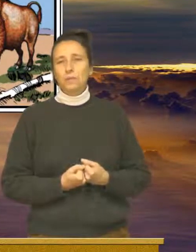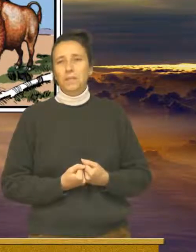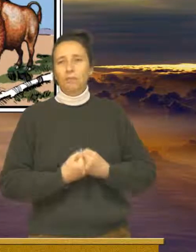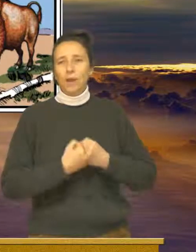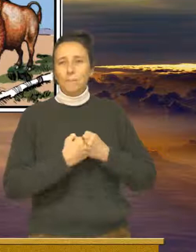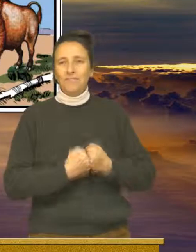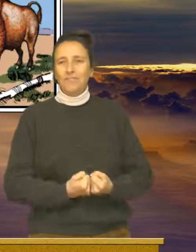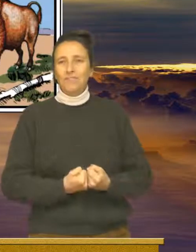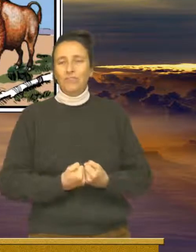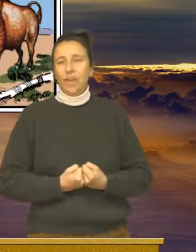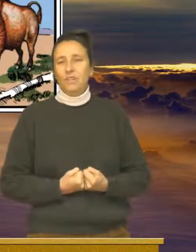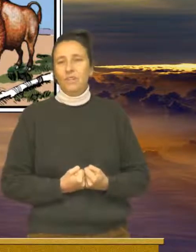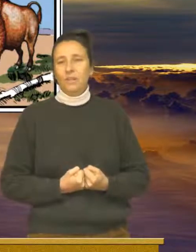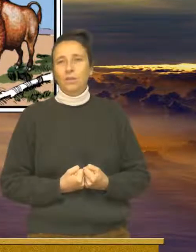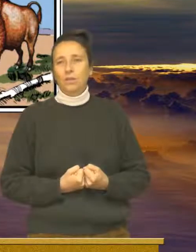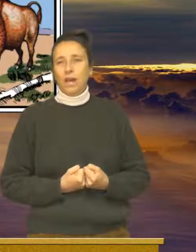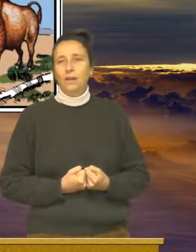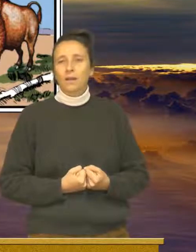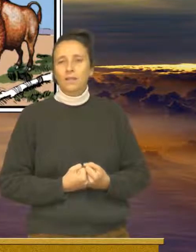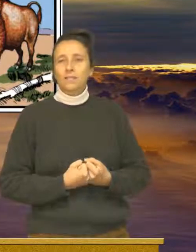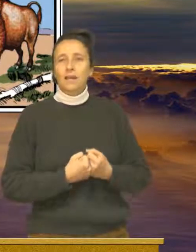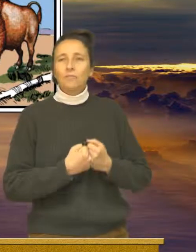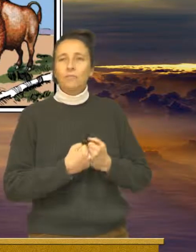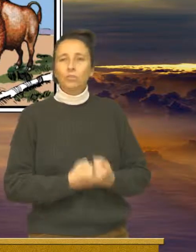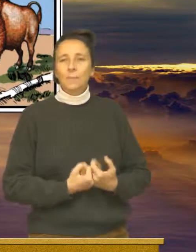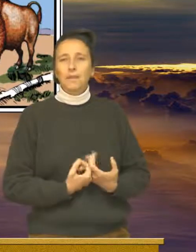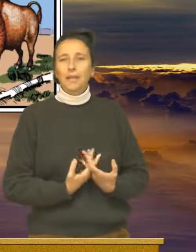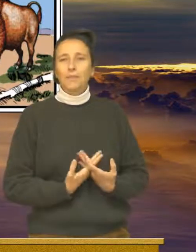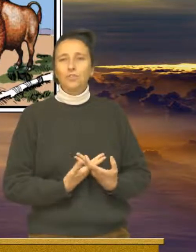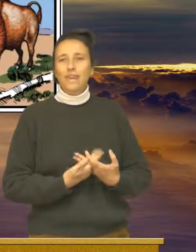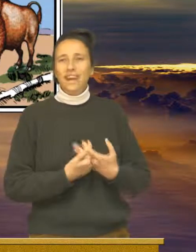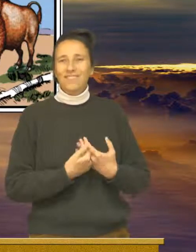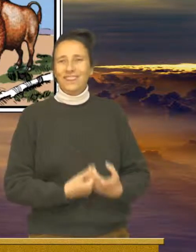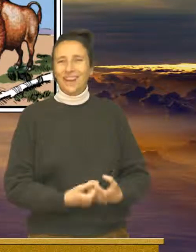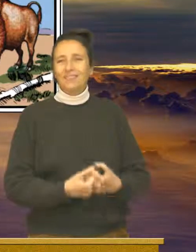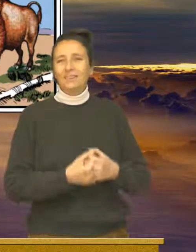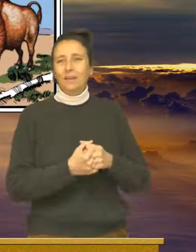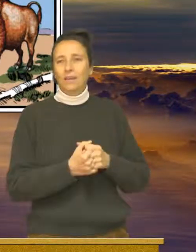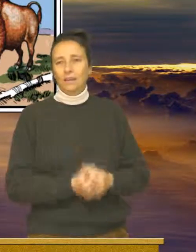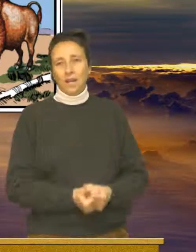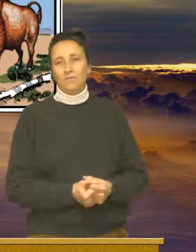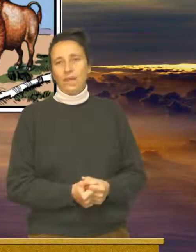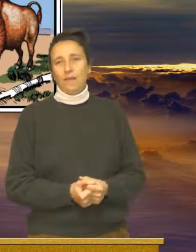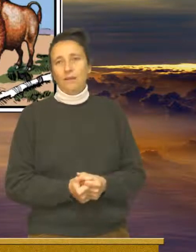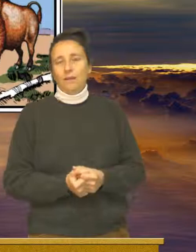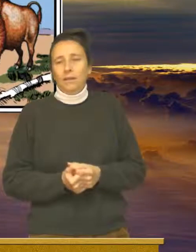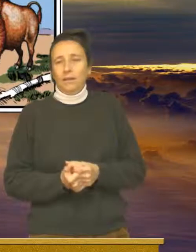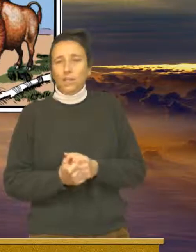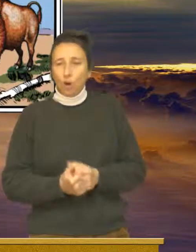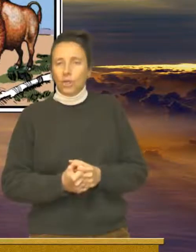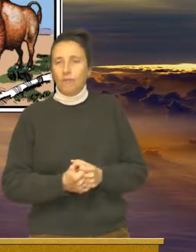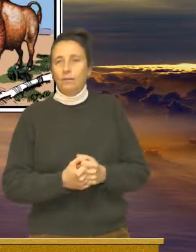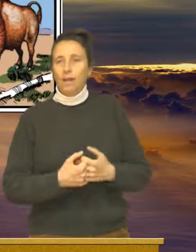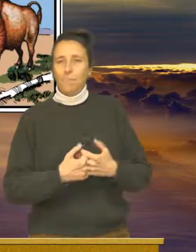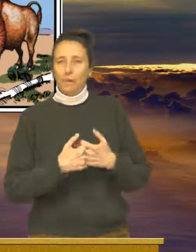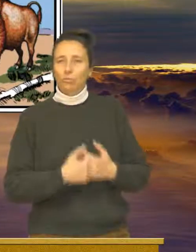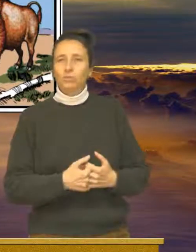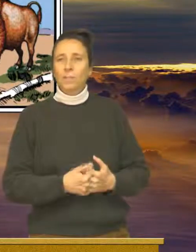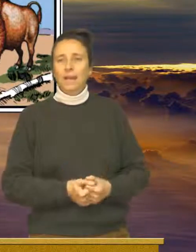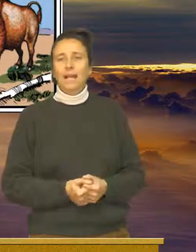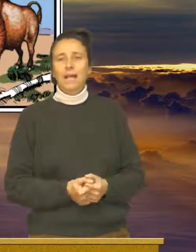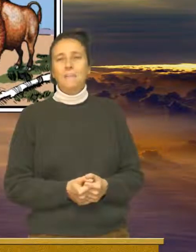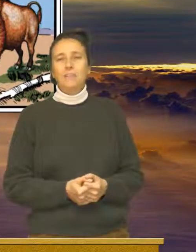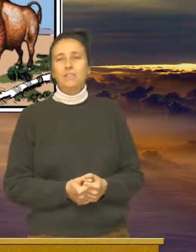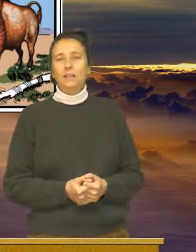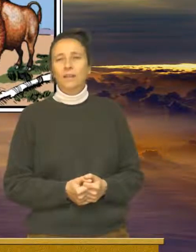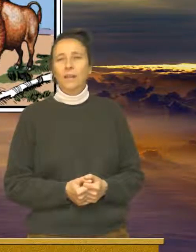frutos del Espíritu, la paciencia que el Señor da. Y están fundamentados en la verdad y en el bien. Y hoy, la